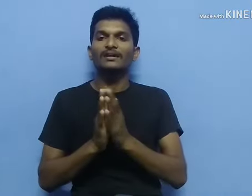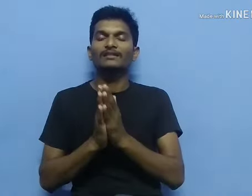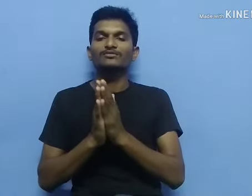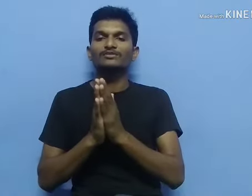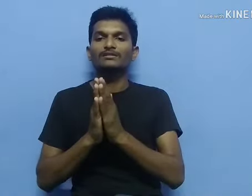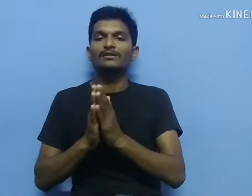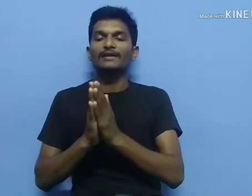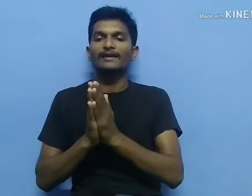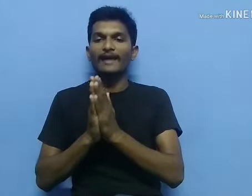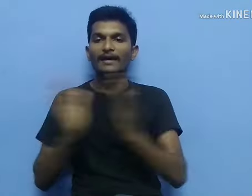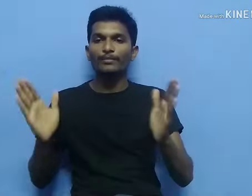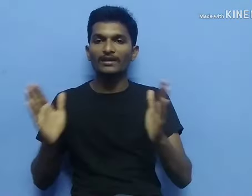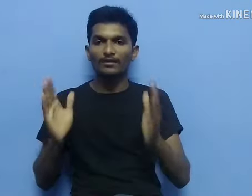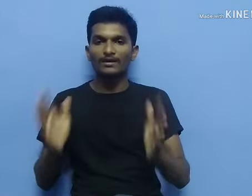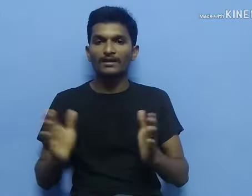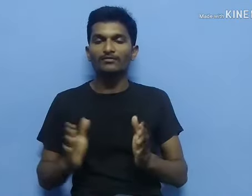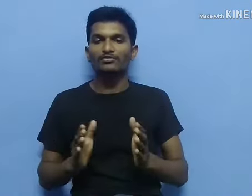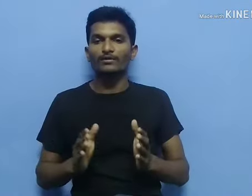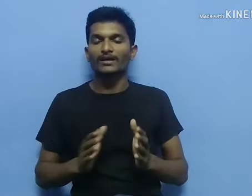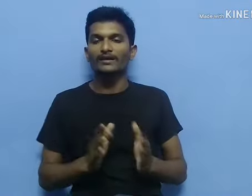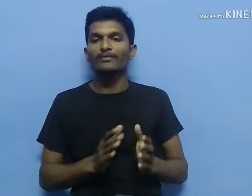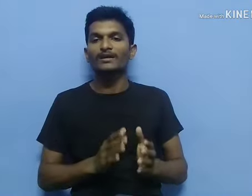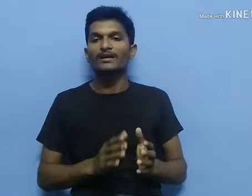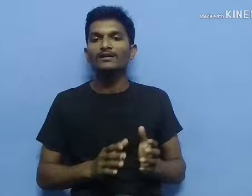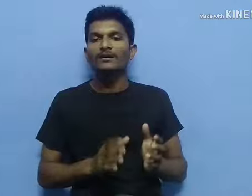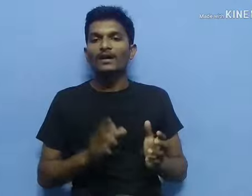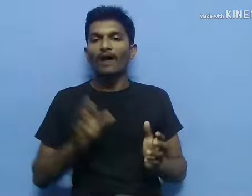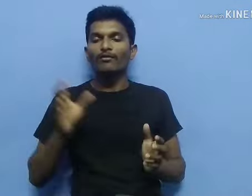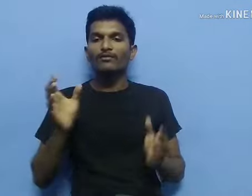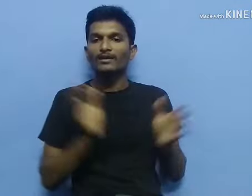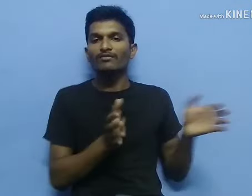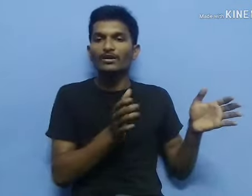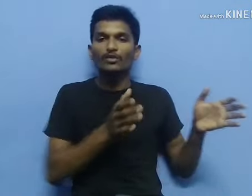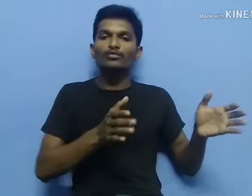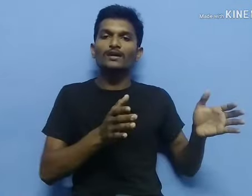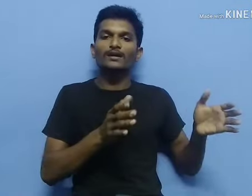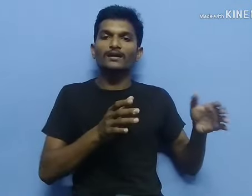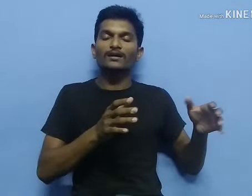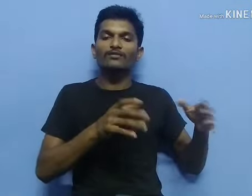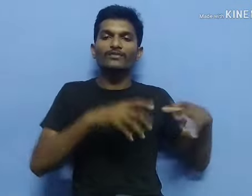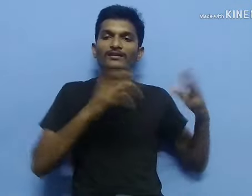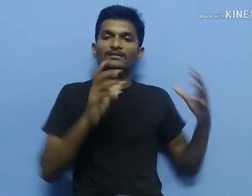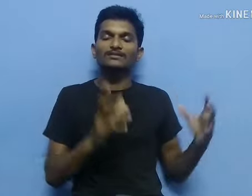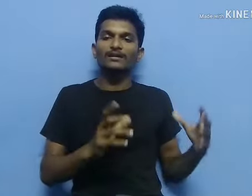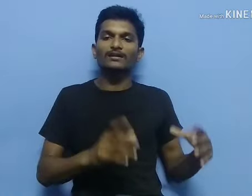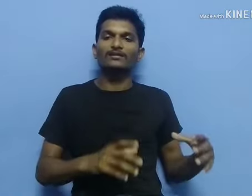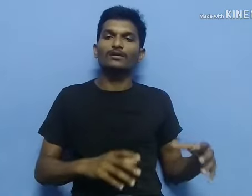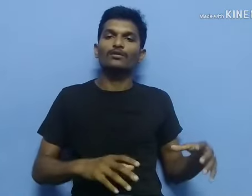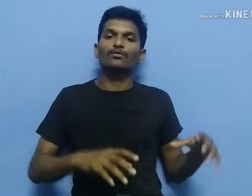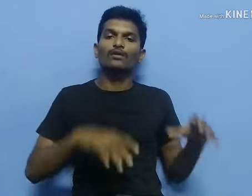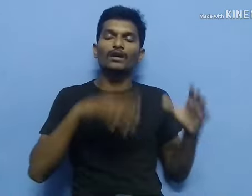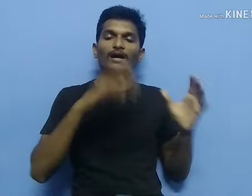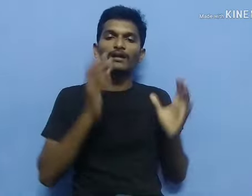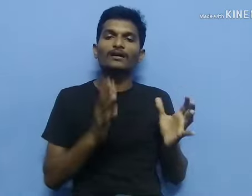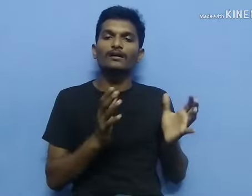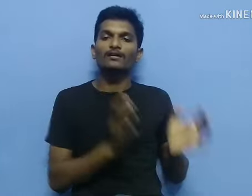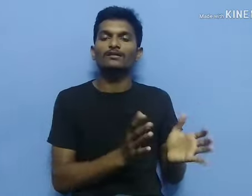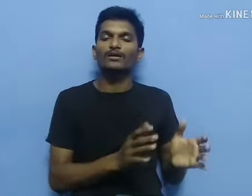எந்த விஷயத்தையும் கேர் பண்ணிக்க மாட்டாங்க அப்படின்னு சொல்றாங்க. எப்படின்னா அவங்க இவங்க குண்டா இருக்காங்க, ஃபிட்னஸா இருக்கிறதுக்காகவோ இல்ல அழகா இருக்கிறதுக்காகவோ